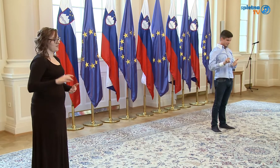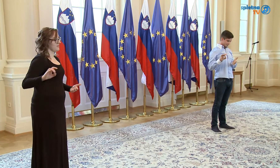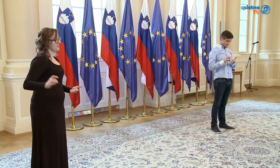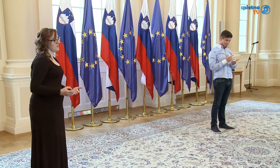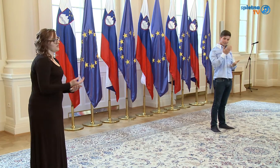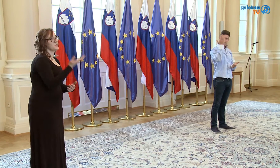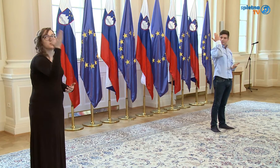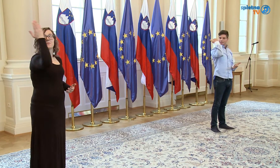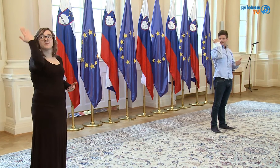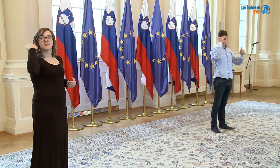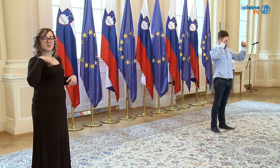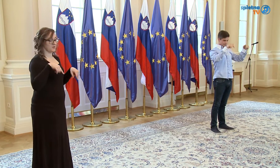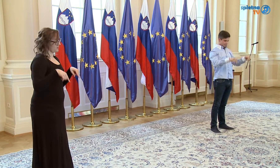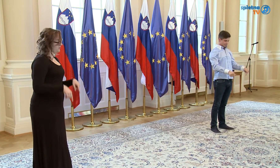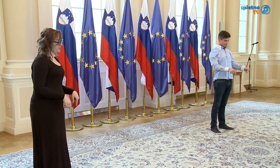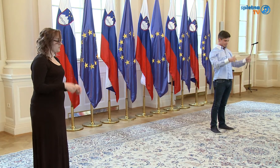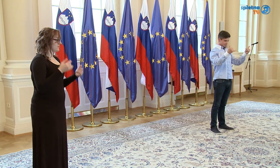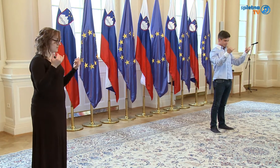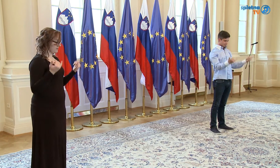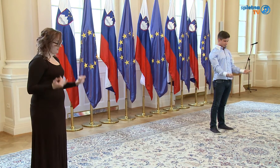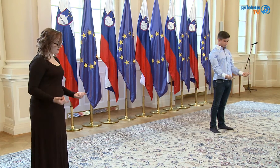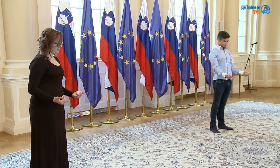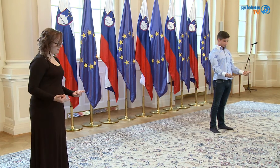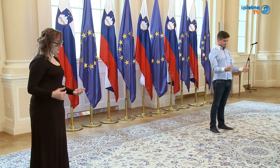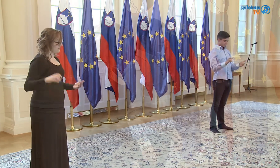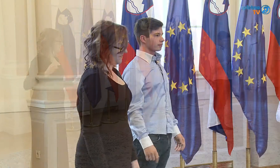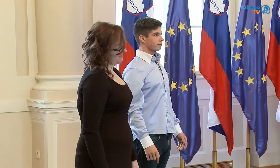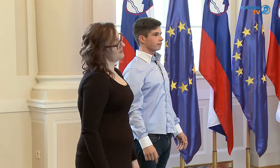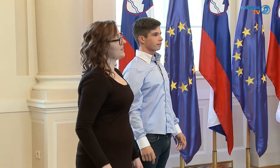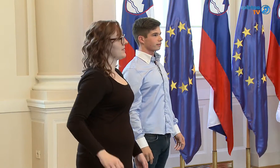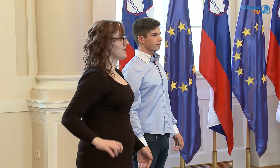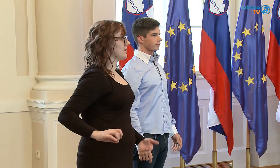friend. Lucky to have been where I have been.